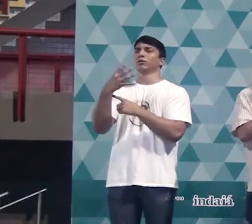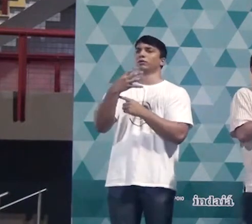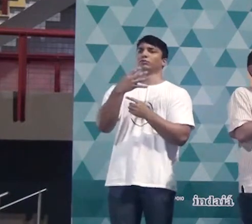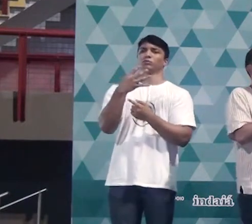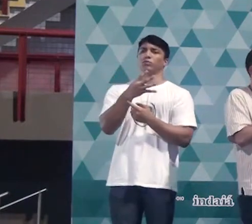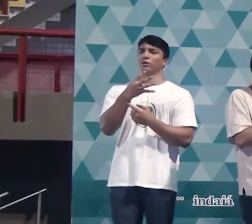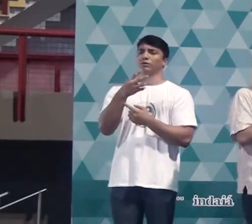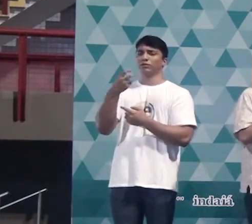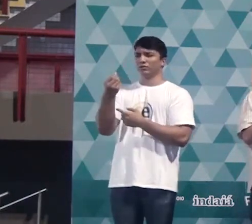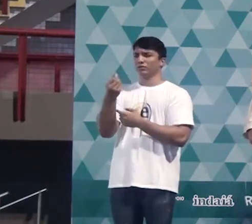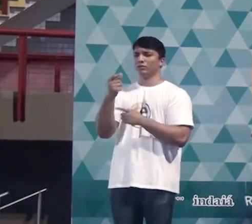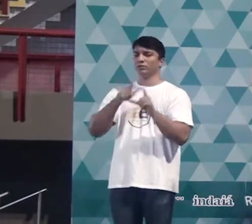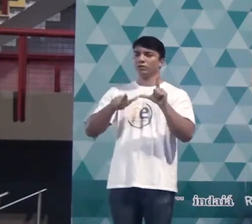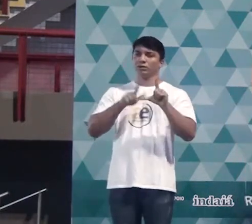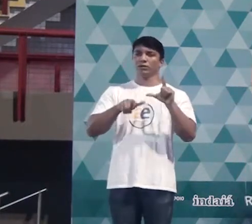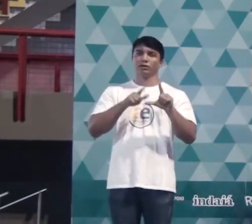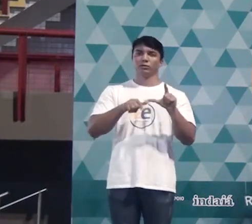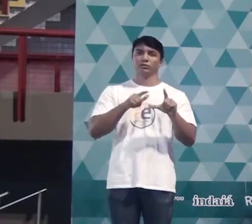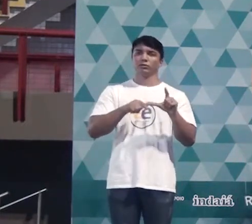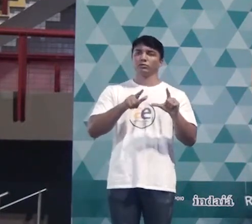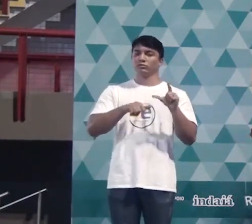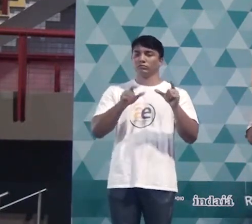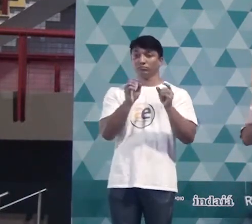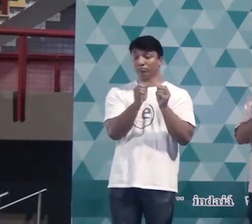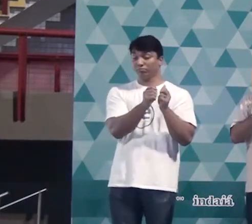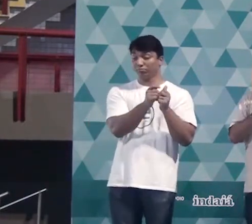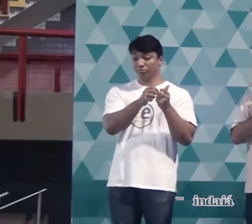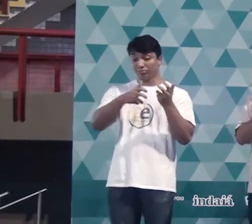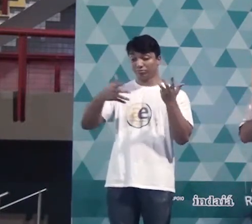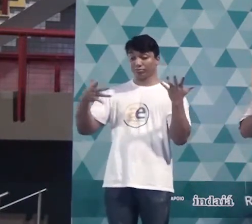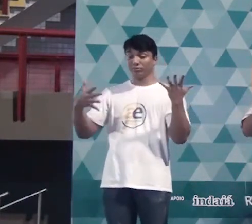44, 46 letras seguidas.